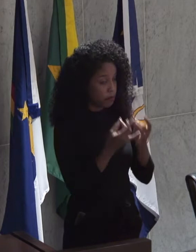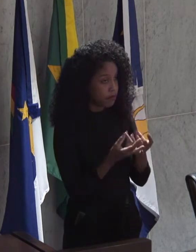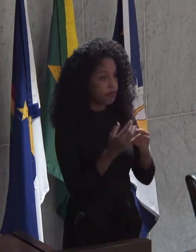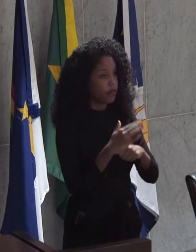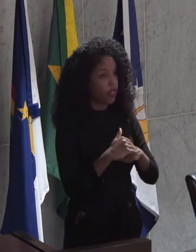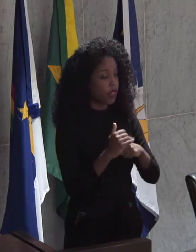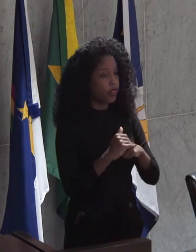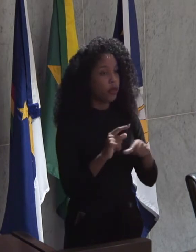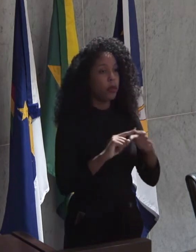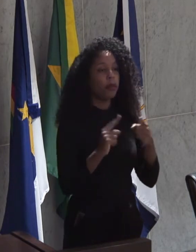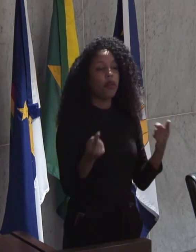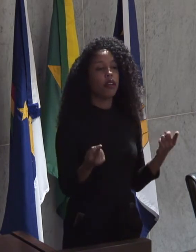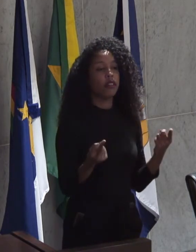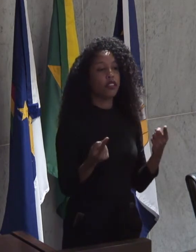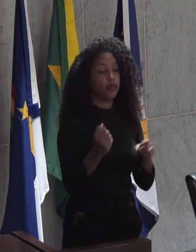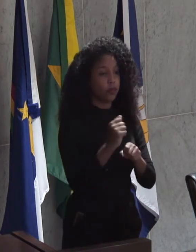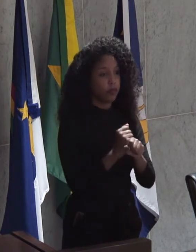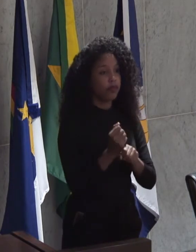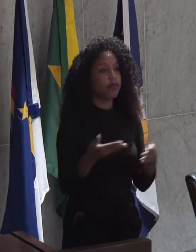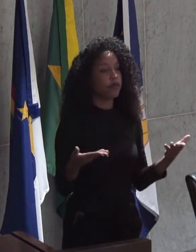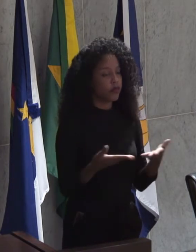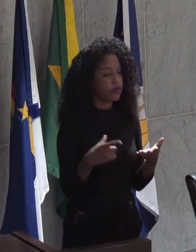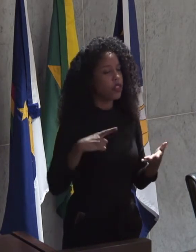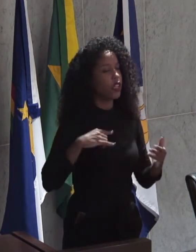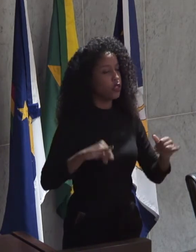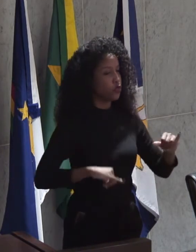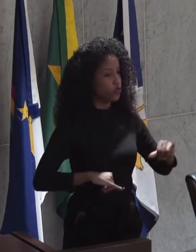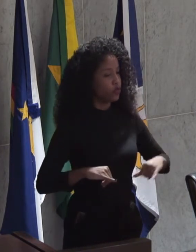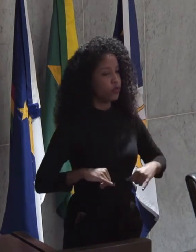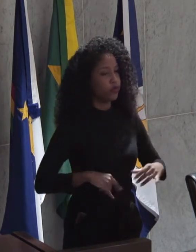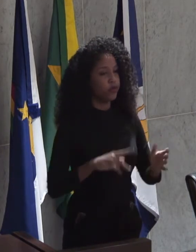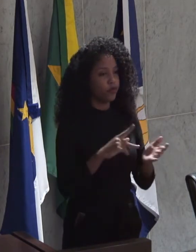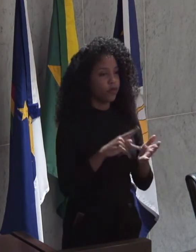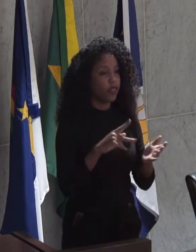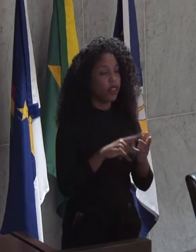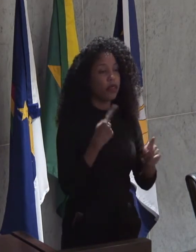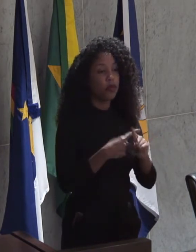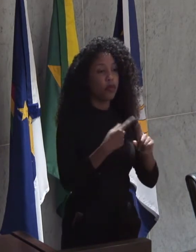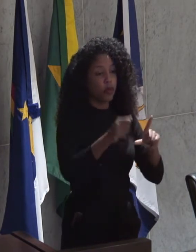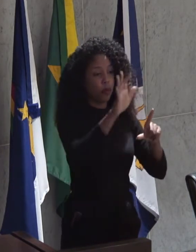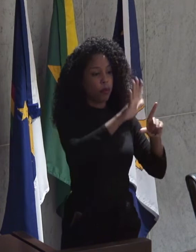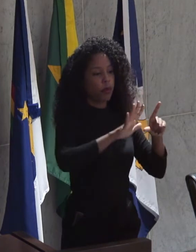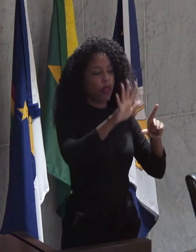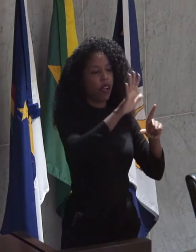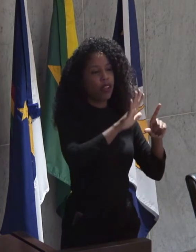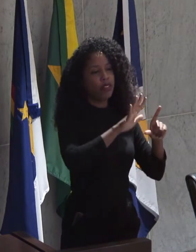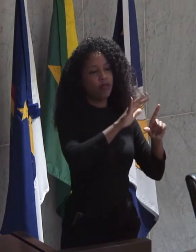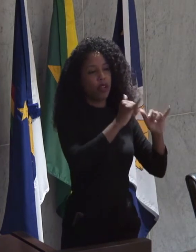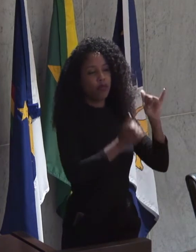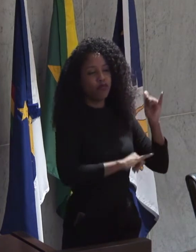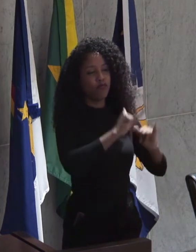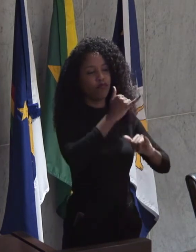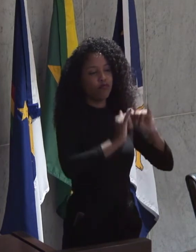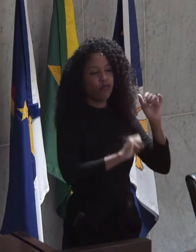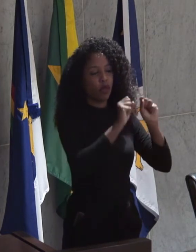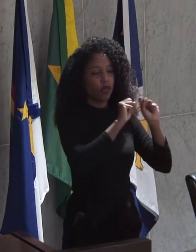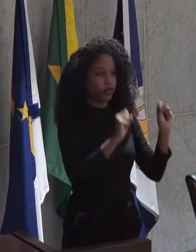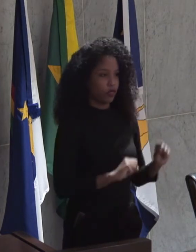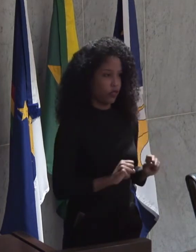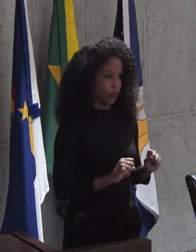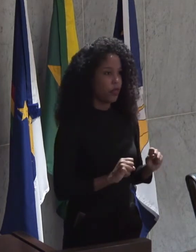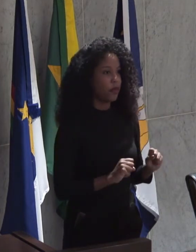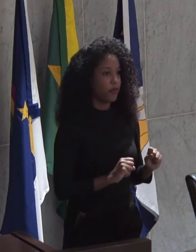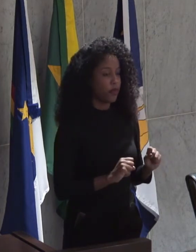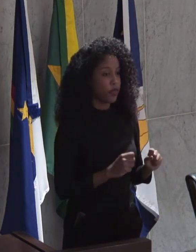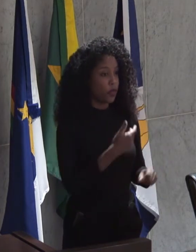a gente tem sofrido com as inconsistências das plataformas. Ou seja, o governo só não está